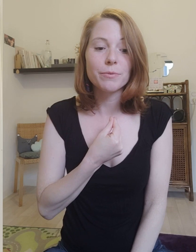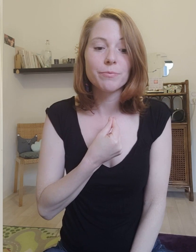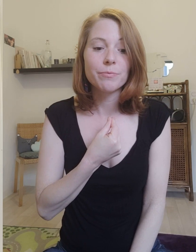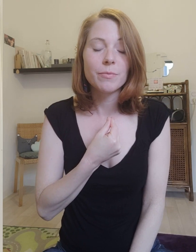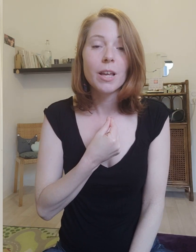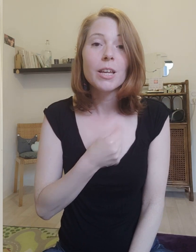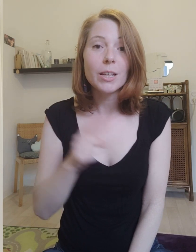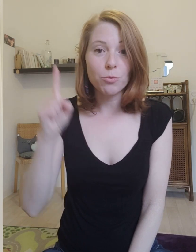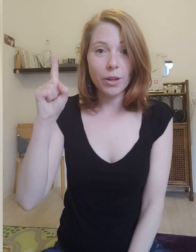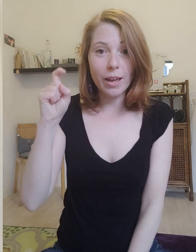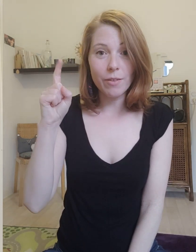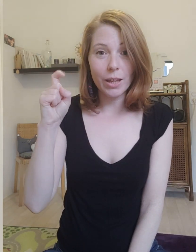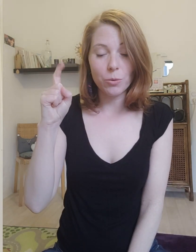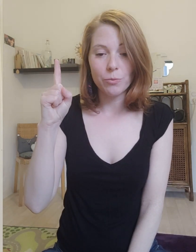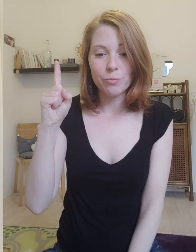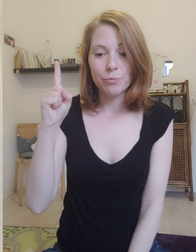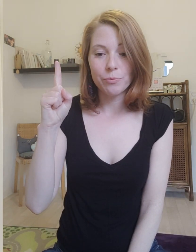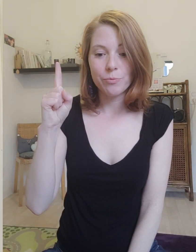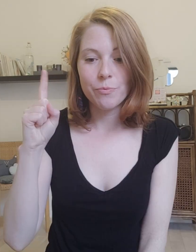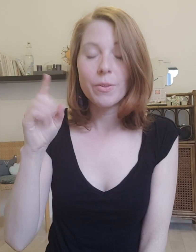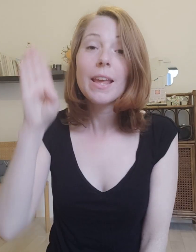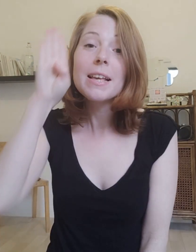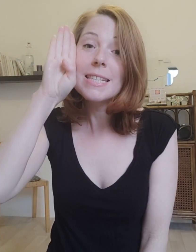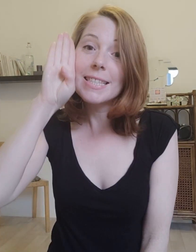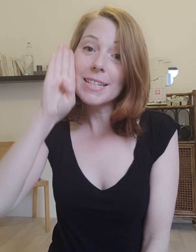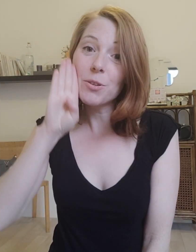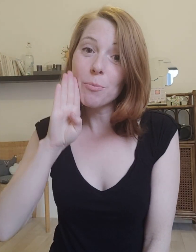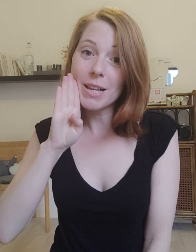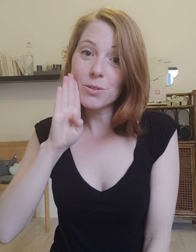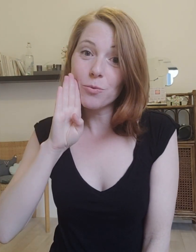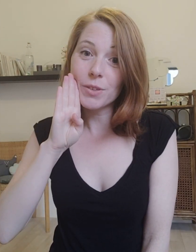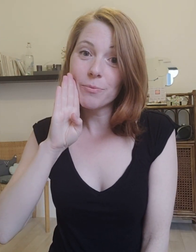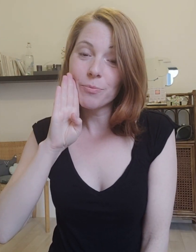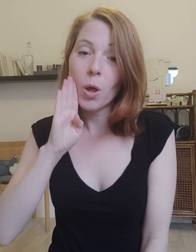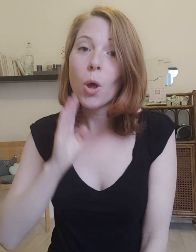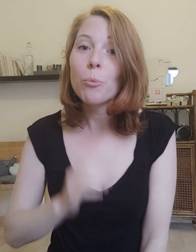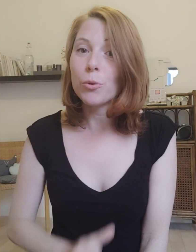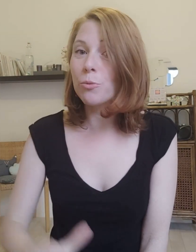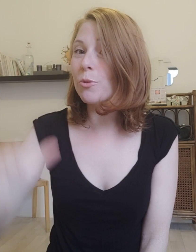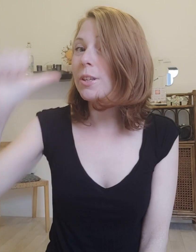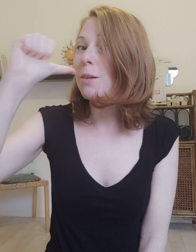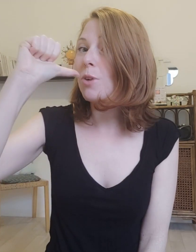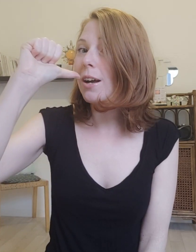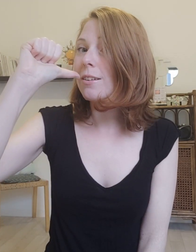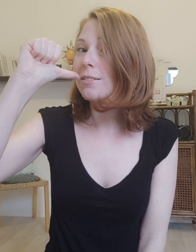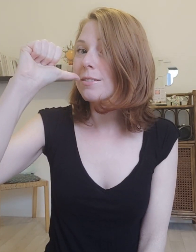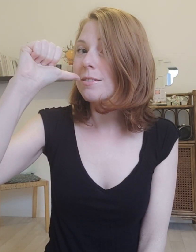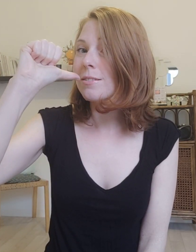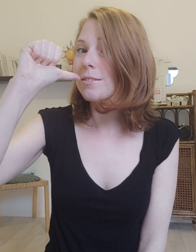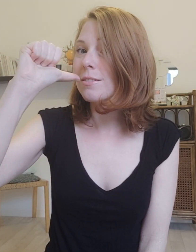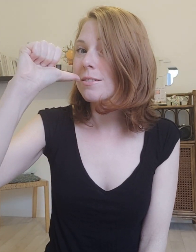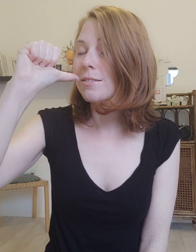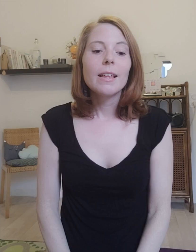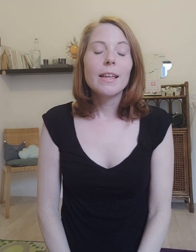soif. Il voudrait un verre d'eau. S'il te plaît, Sophie, peux-tu me donner à boire?